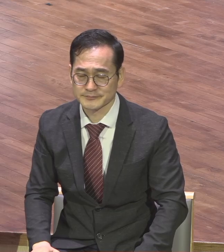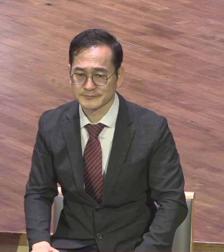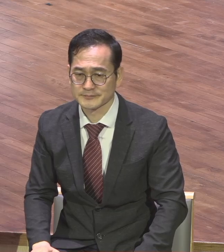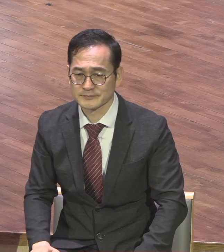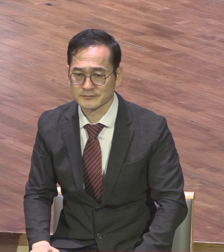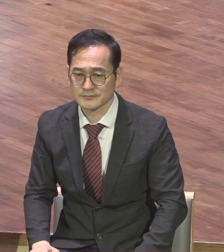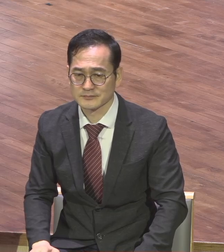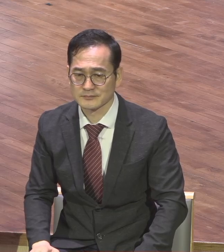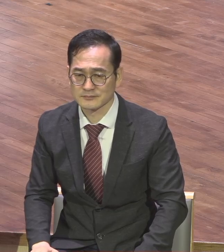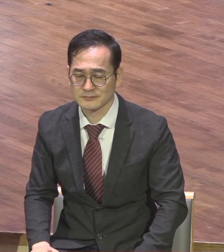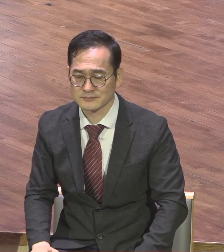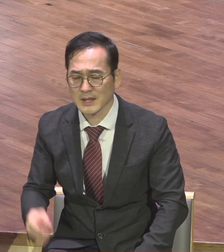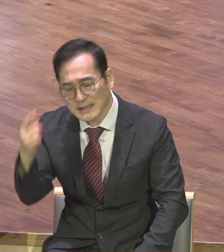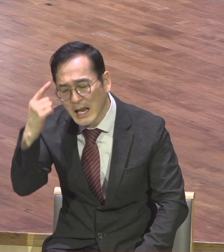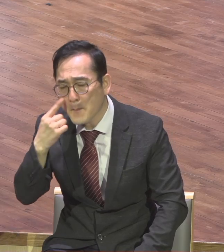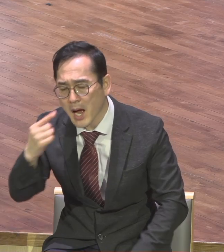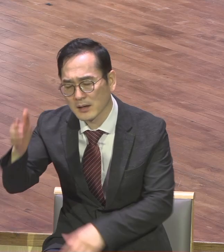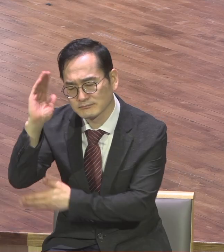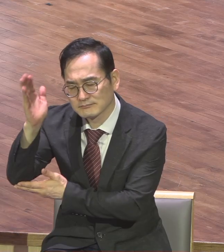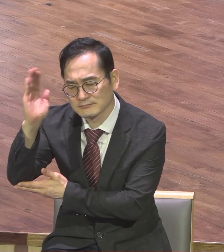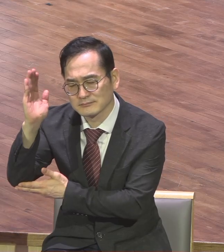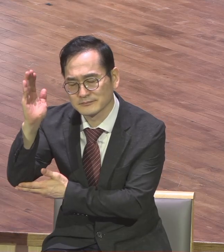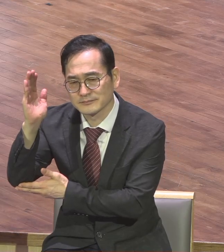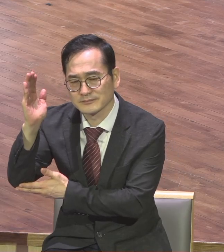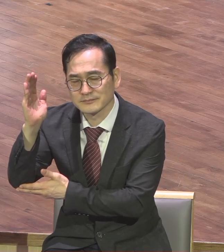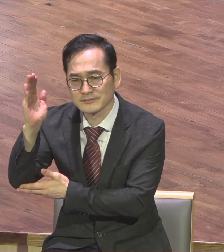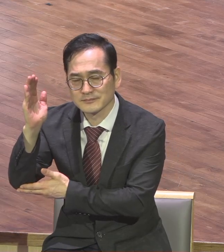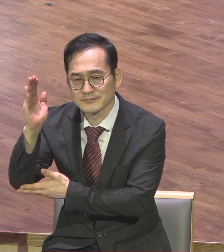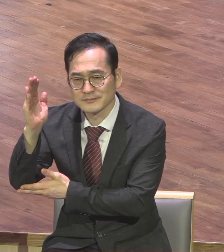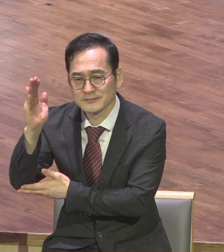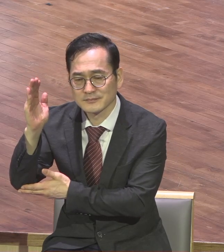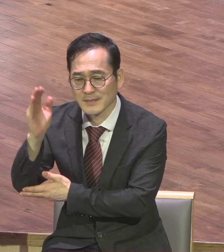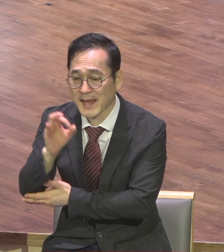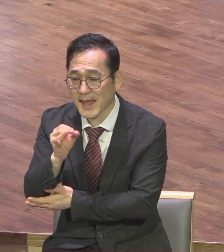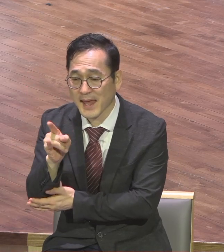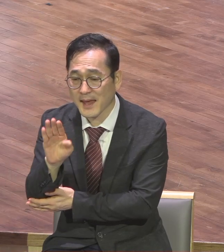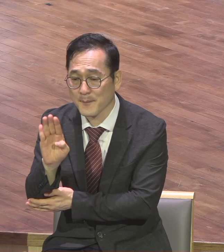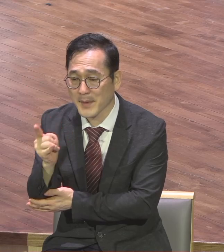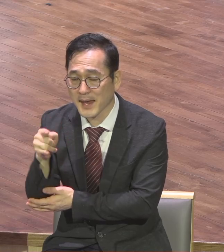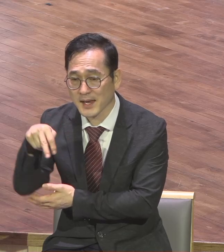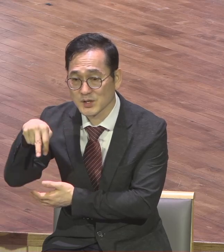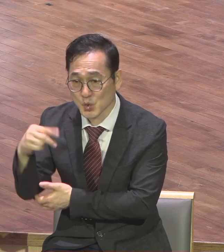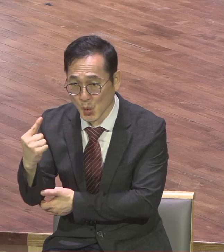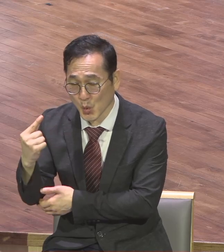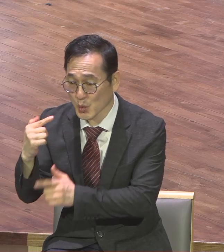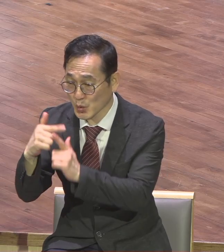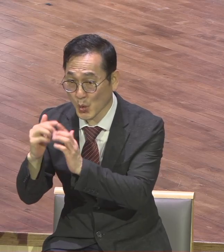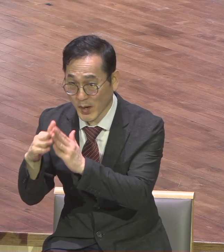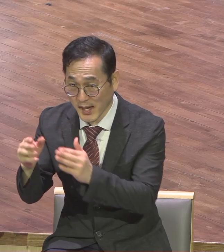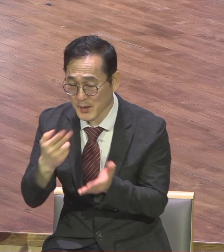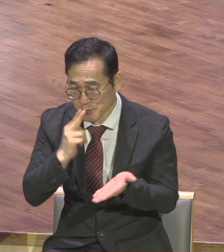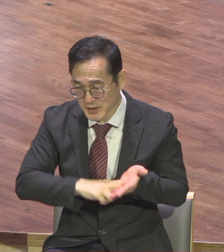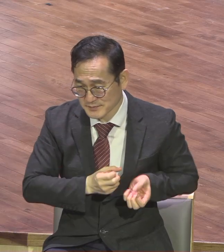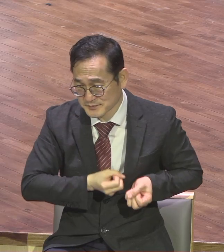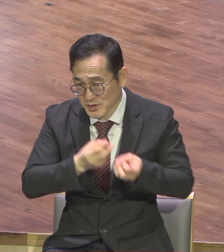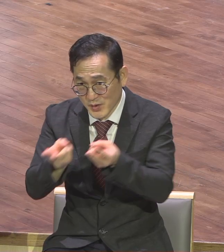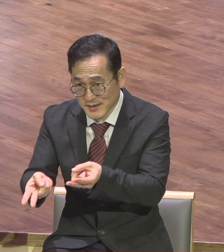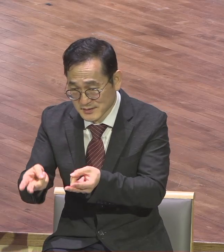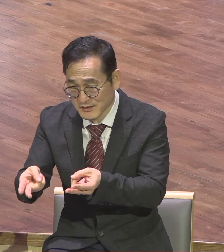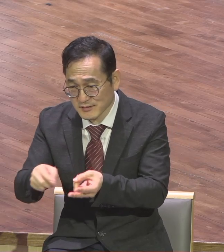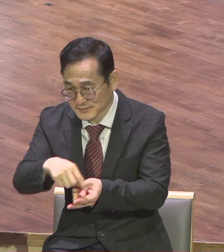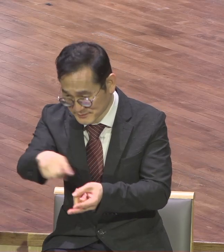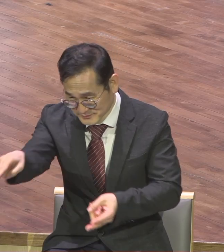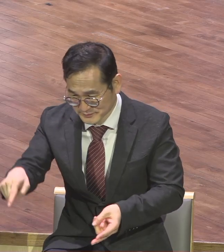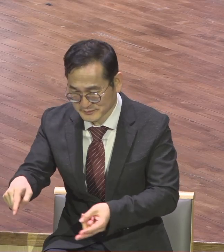에베소 교회의 1차적 수신자는 에베소서의 1차적 수신자는 에베소 교회 성도들을